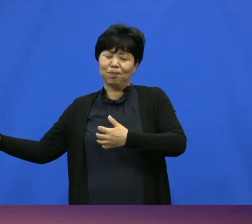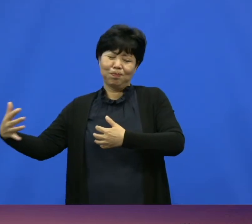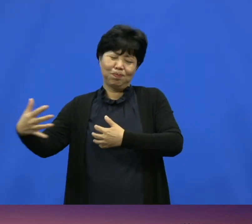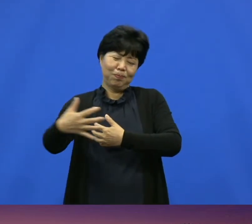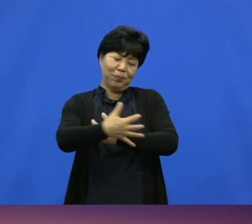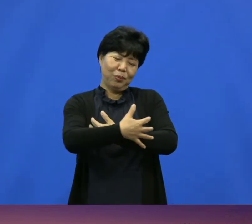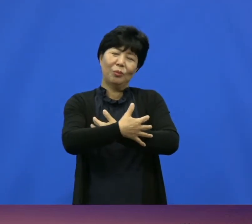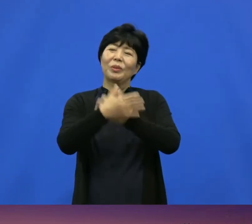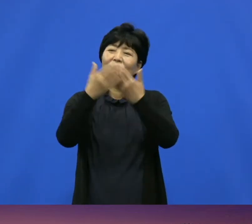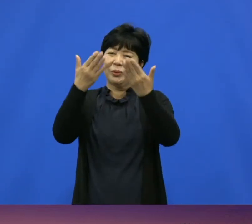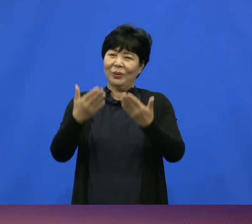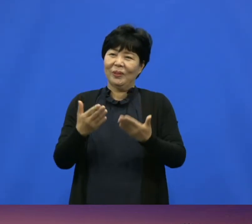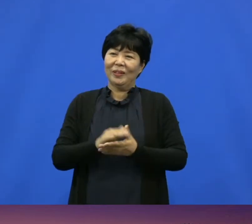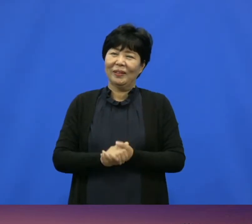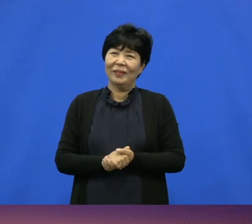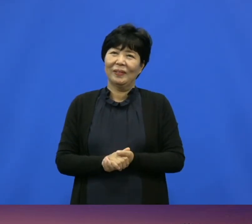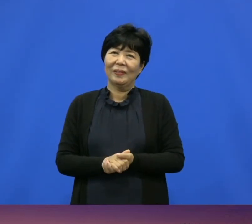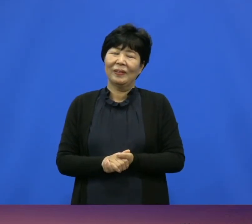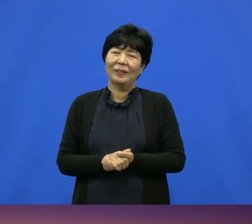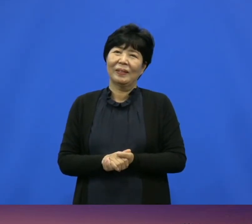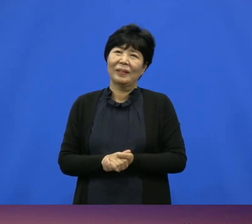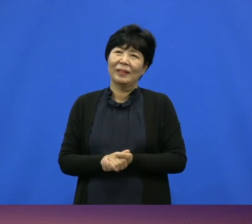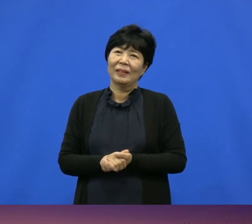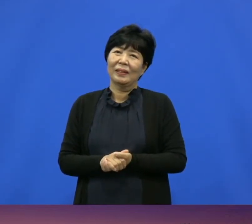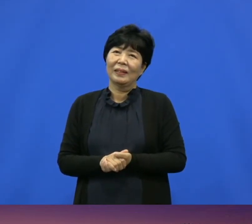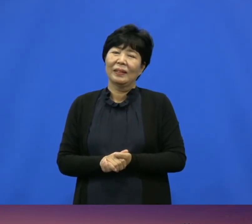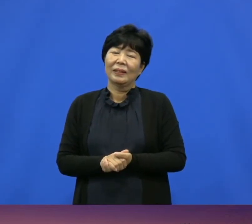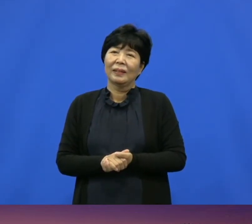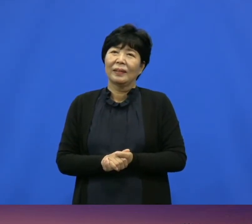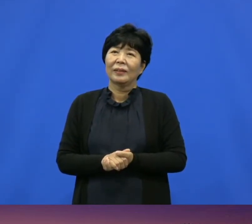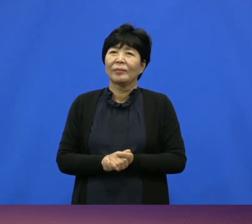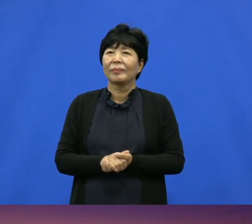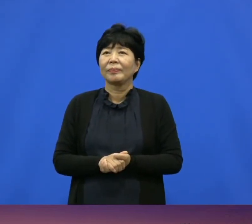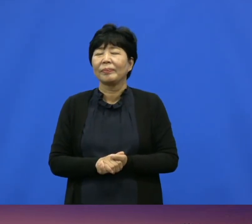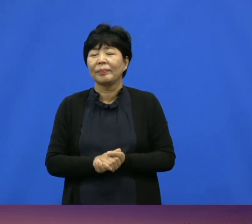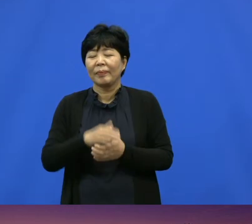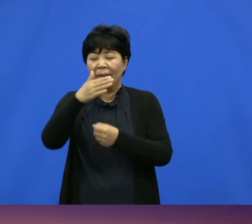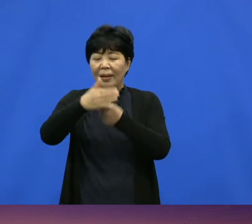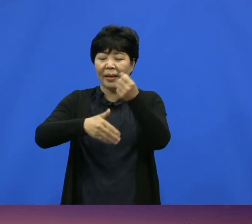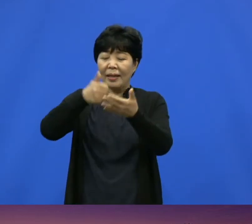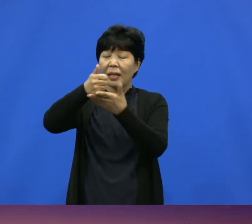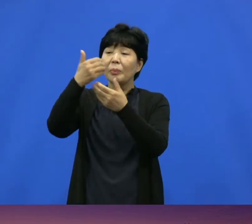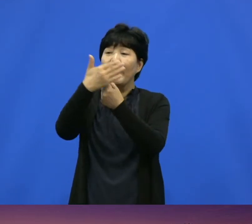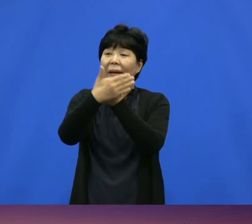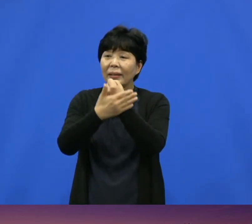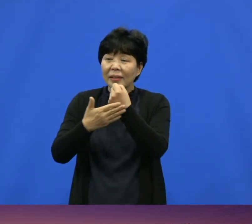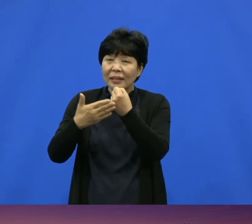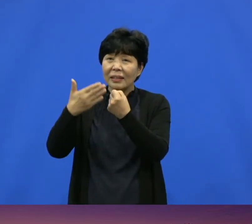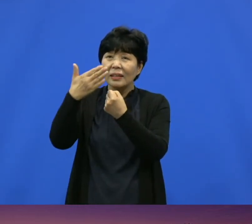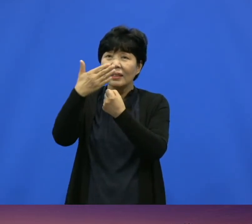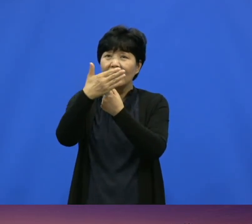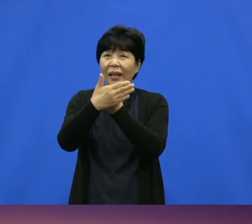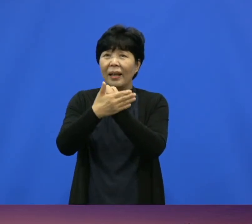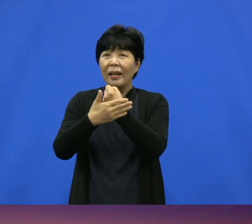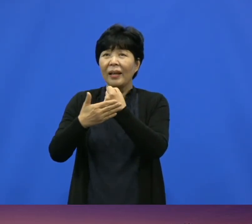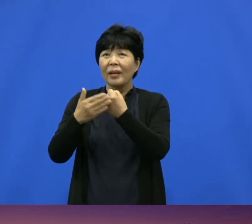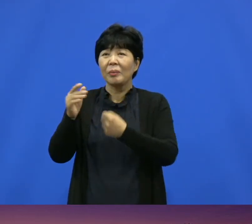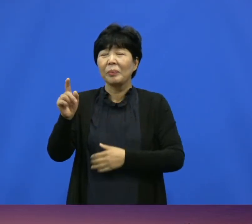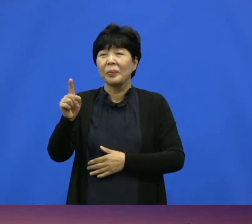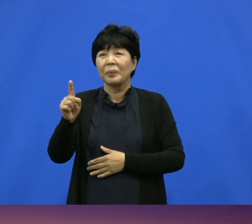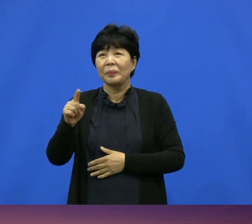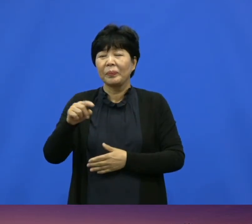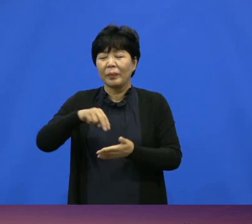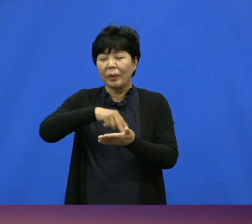미끄러질 만한 순간에 우리를 붙들어 주시는 은혜. 근데 그 은혜는 그것으로 끝나지 않아요. 하나님은 우리가